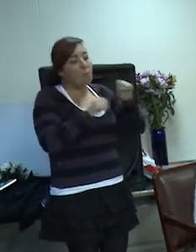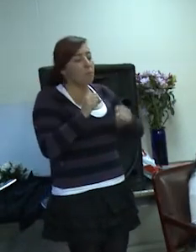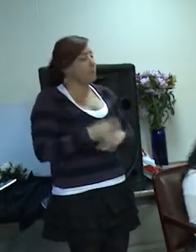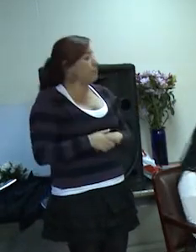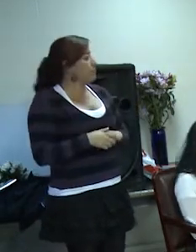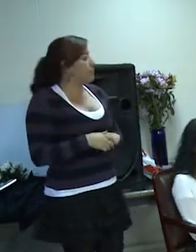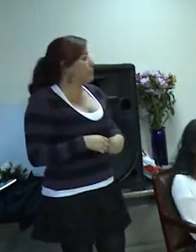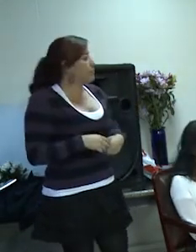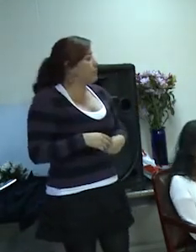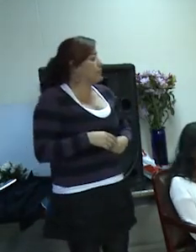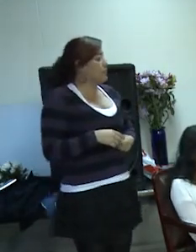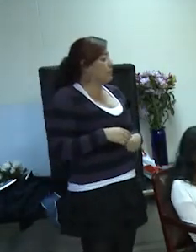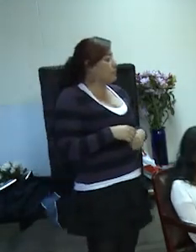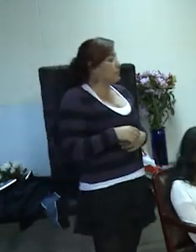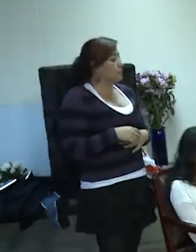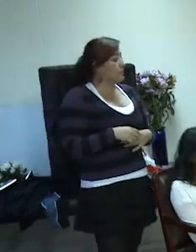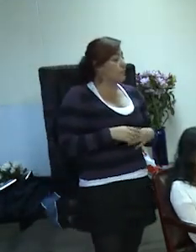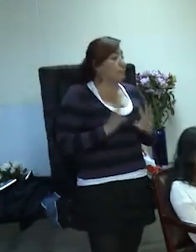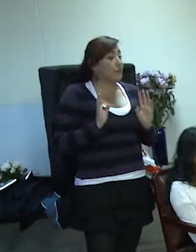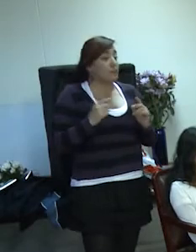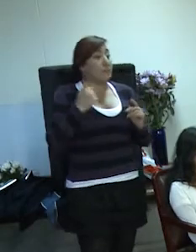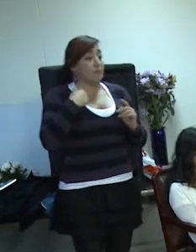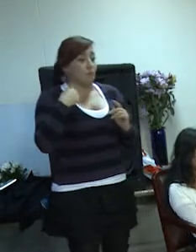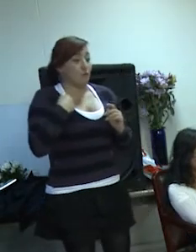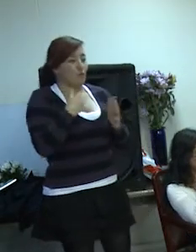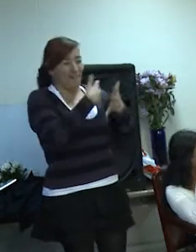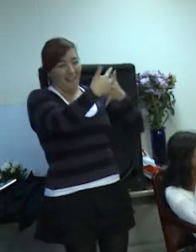Bueno, yo en las palabras que escribí